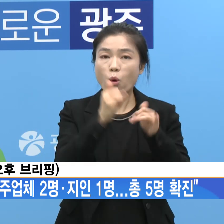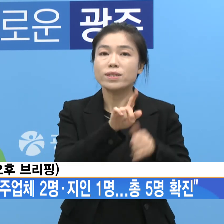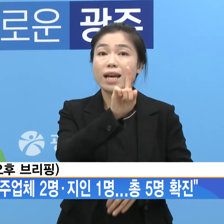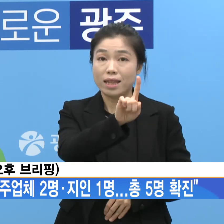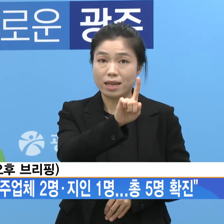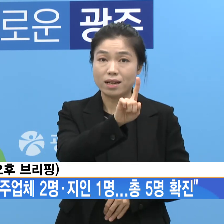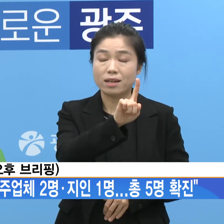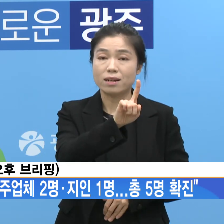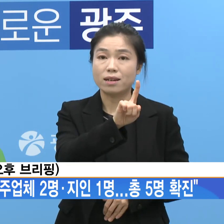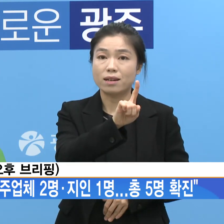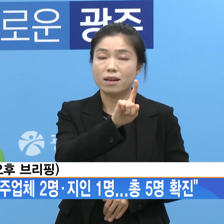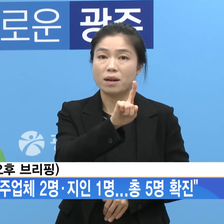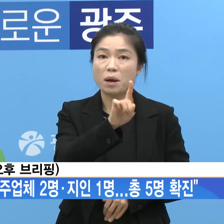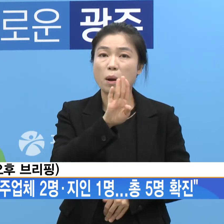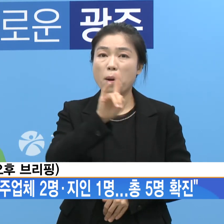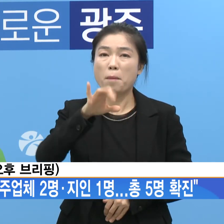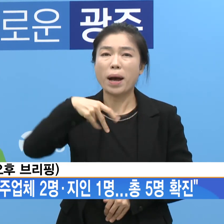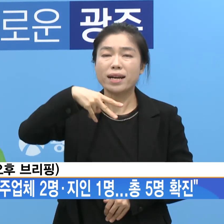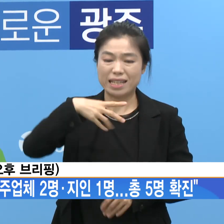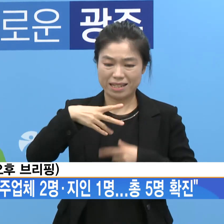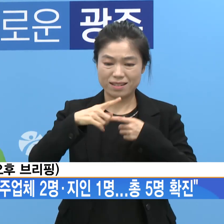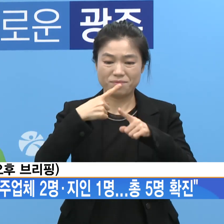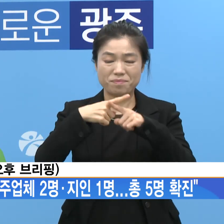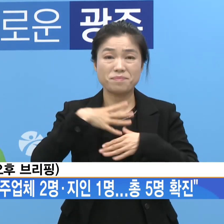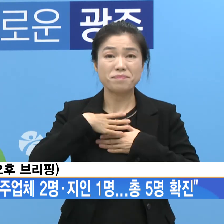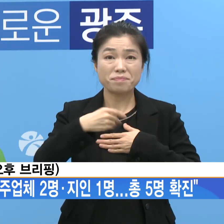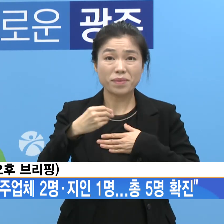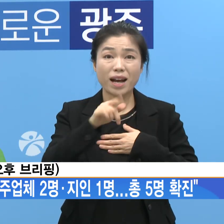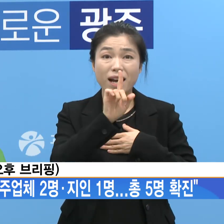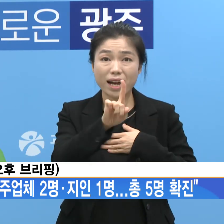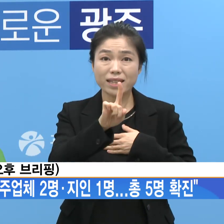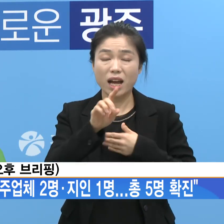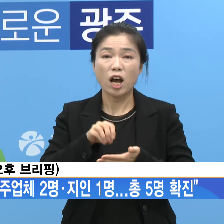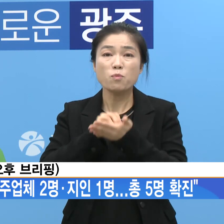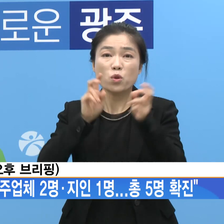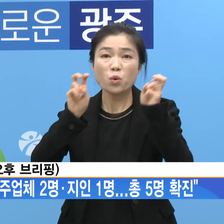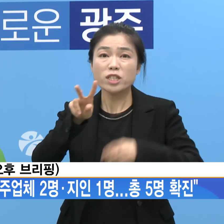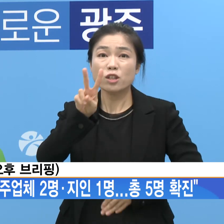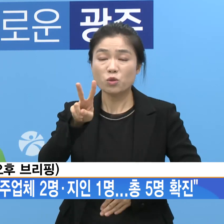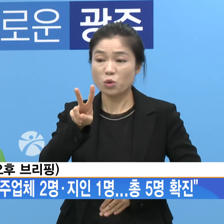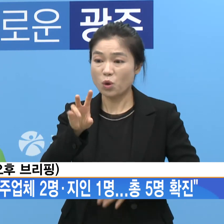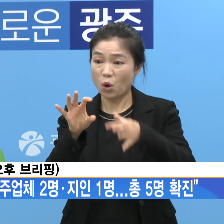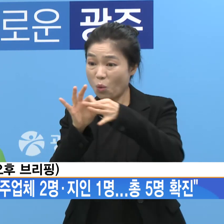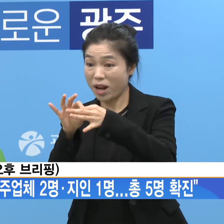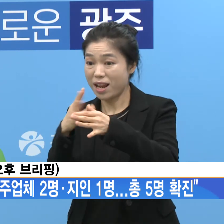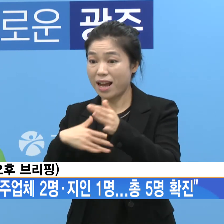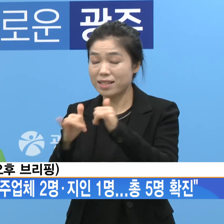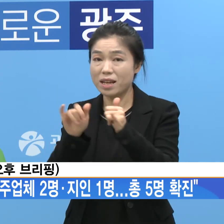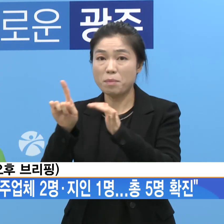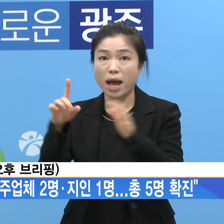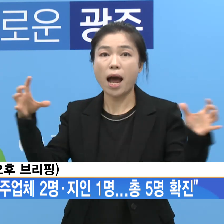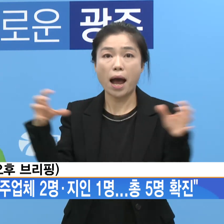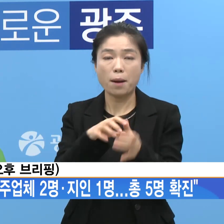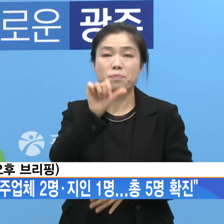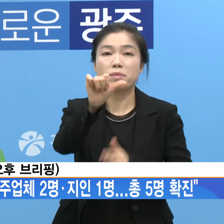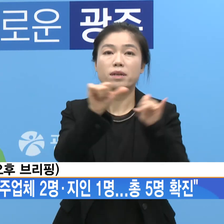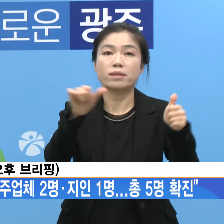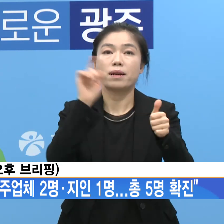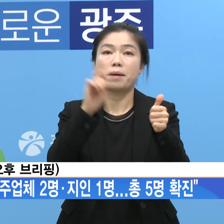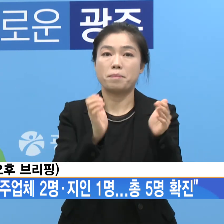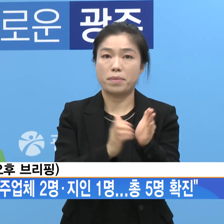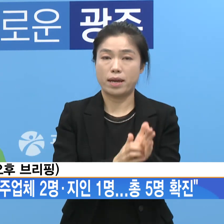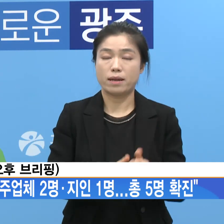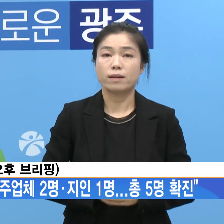1명 방사선사 1명 입주업체 2명 그 관련된 지인 한 명이 되겠습니다 그래서 총 다섯 명의